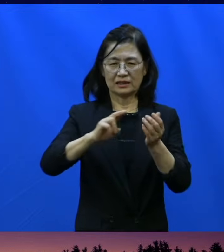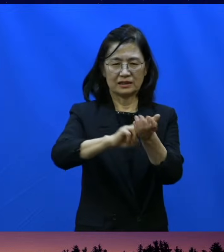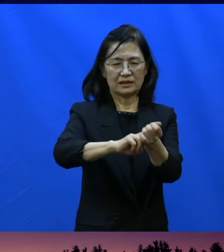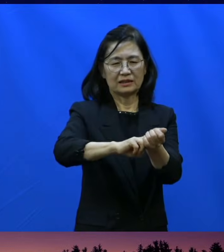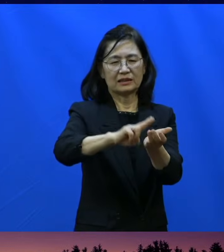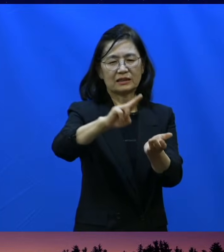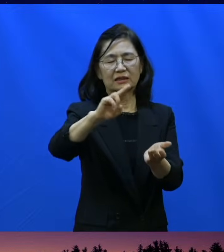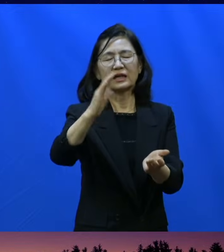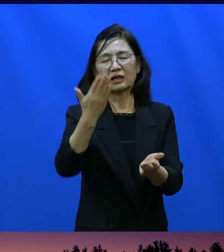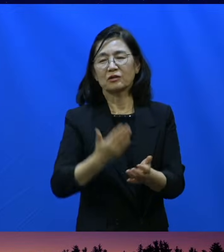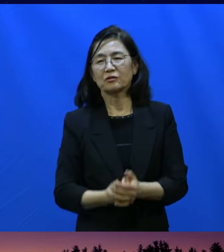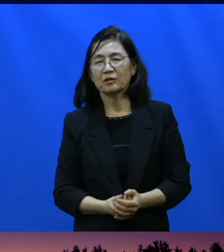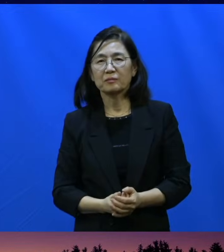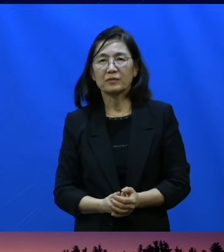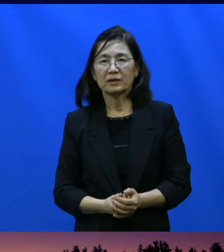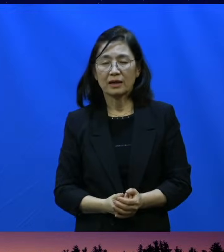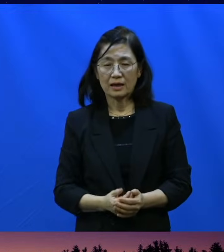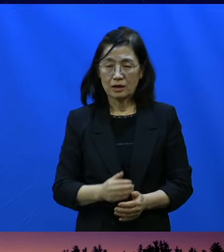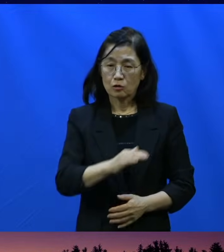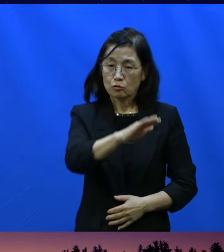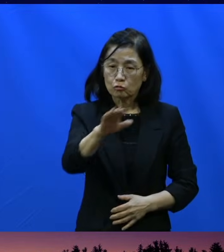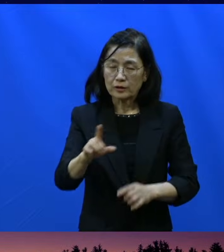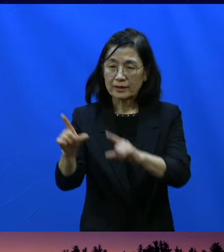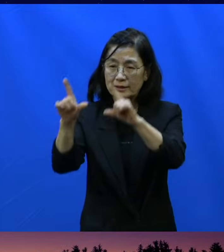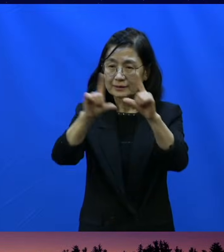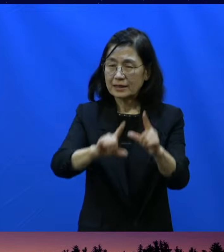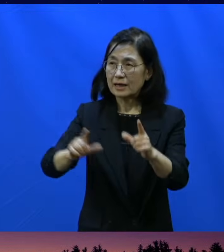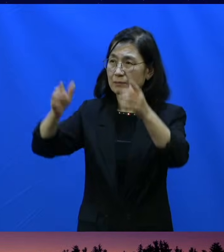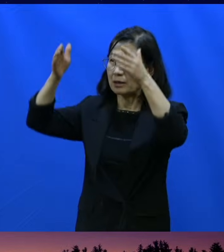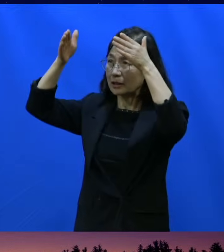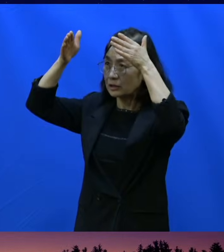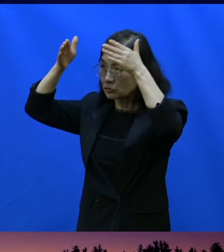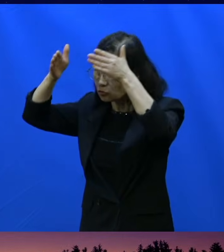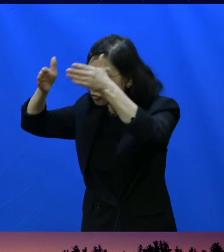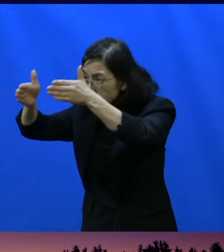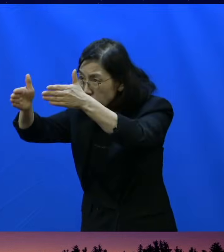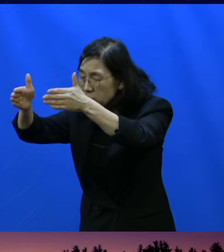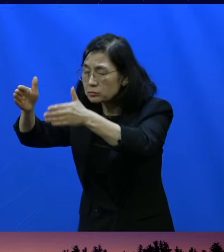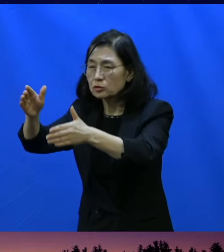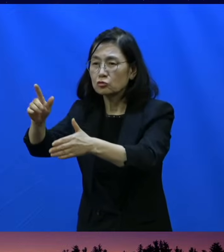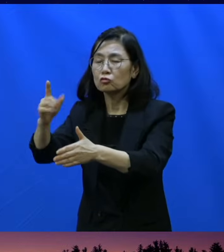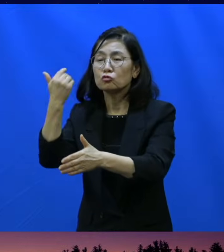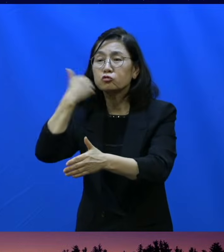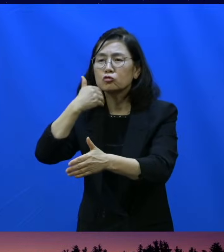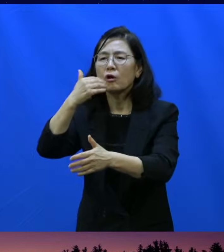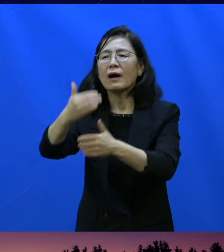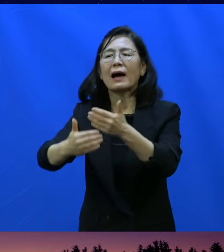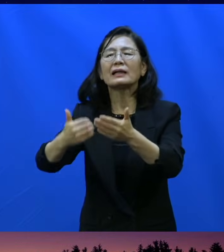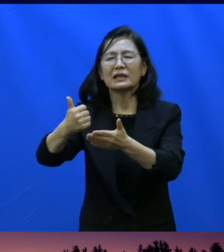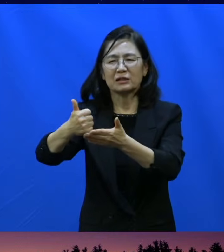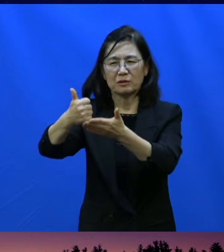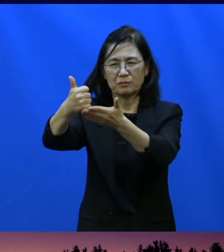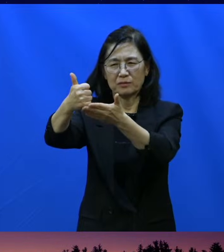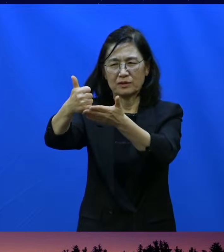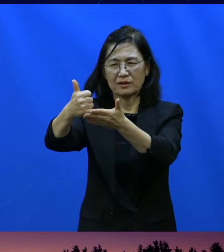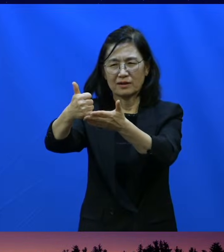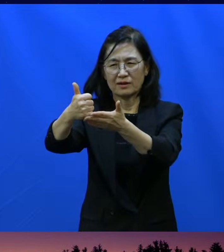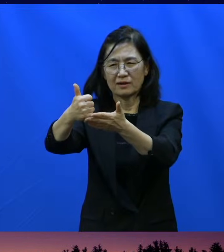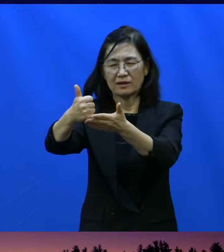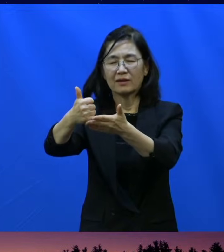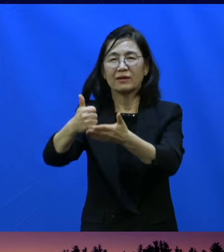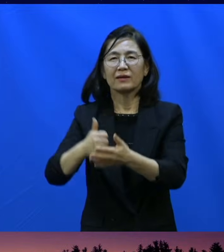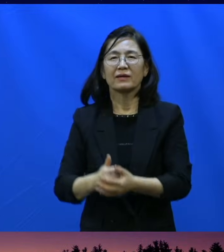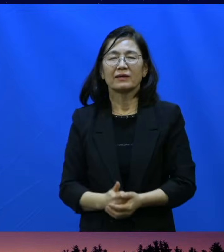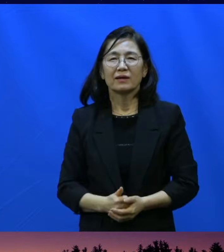일을 하느냐가 아닙니다. 초점은 하나님이에요. 그리스도에게 초점을 맞추고 살아갈 때 그리스도께서 우리를 통해서